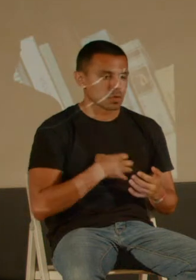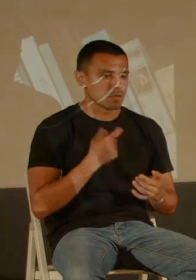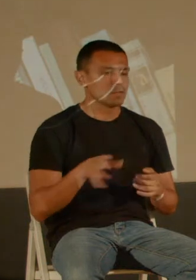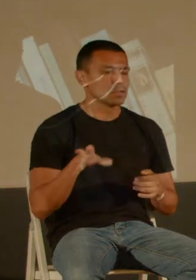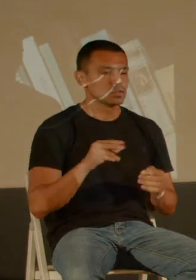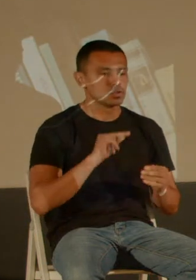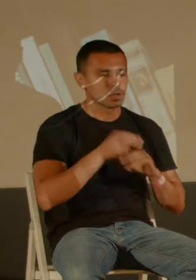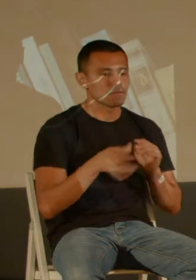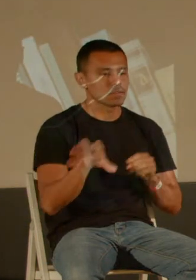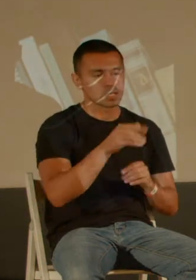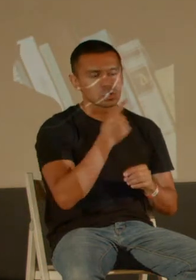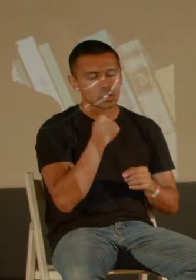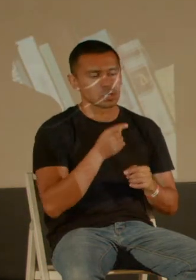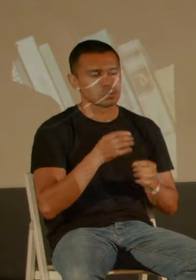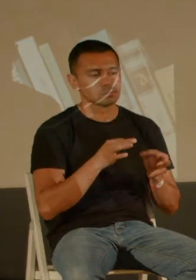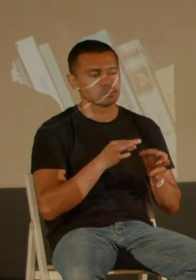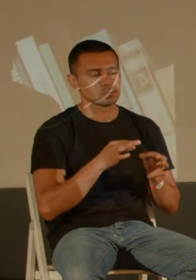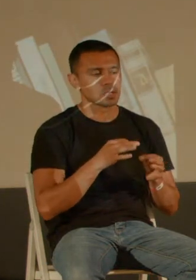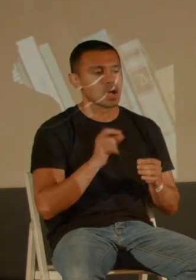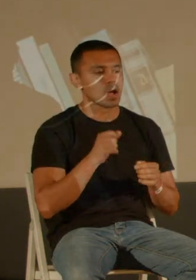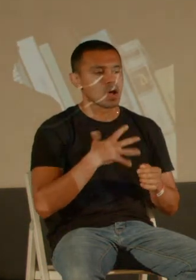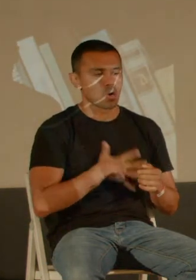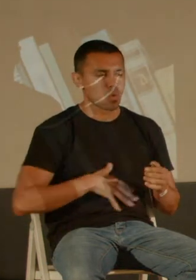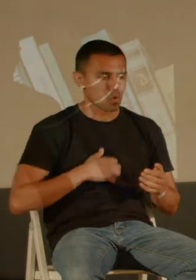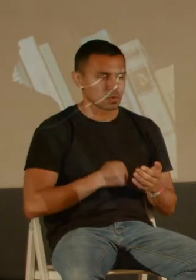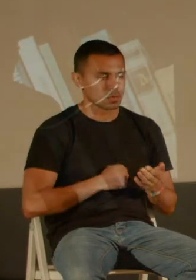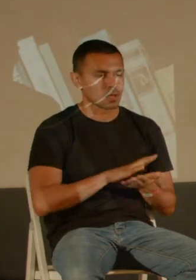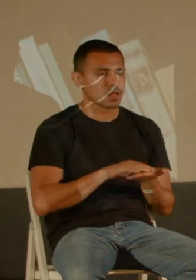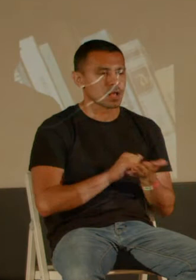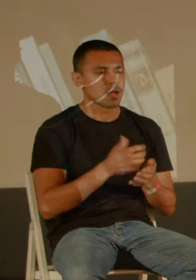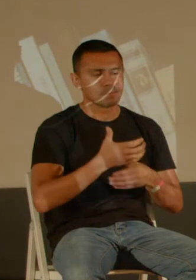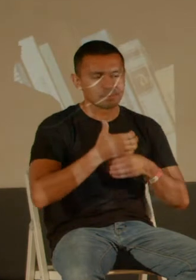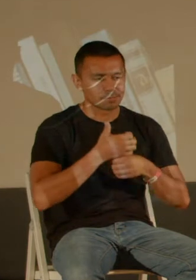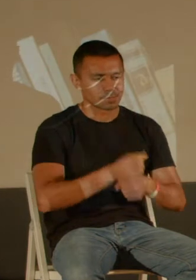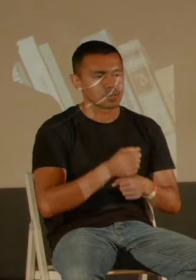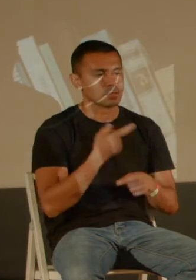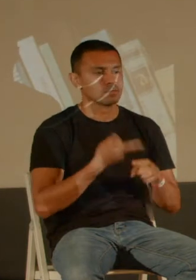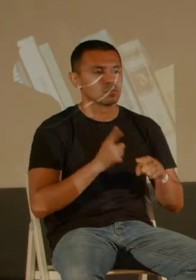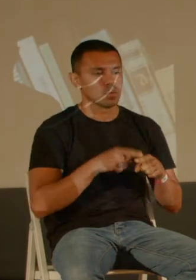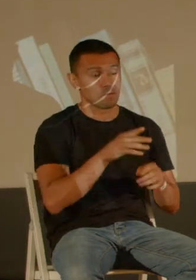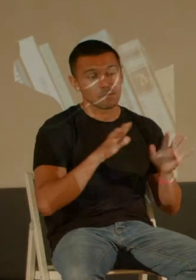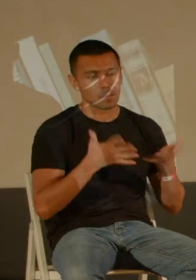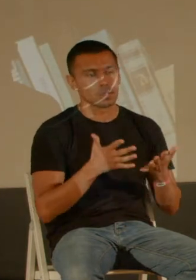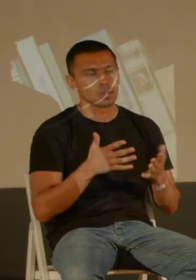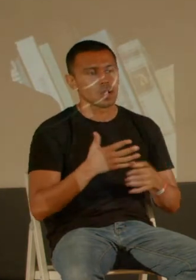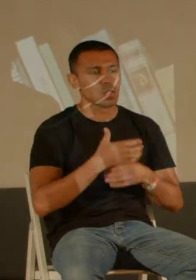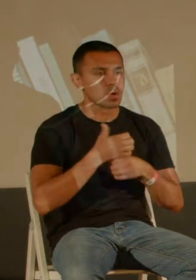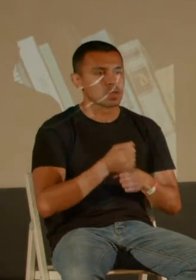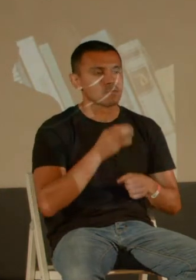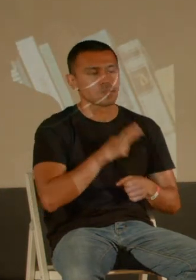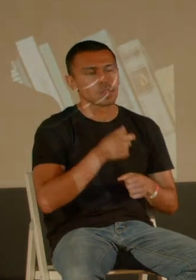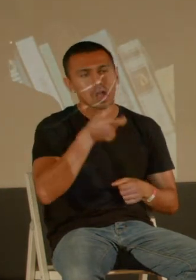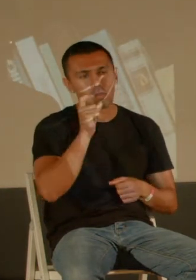все життя такою червоною ниткою. А розлади анорексія, і в даному в її випадку анорексія, і